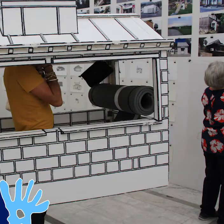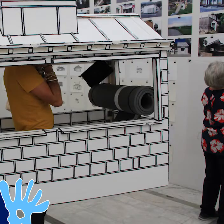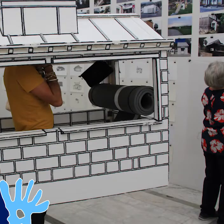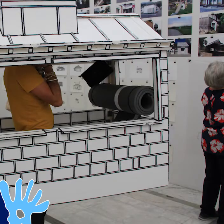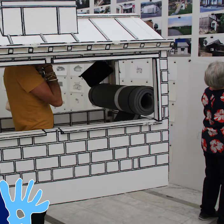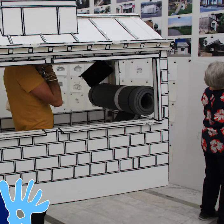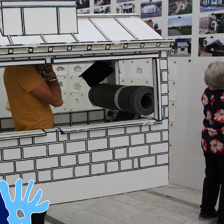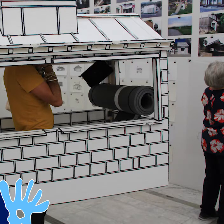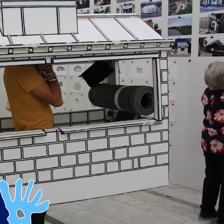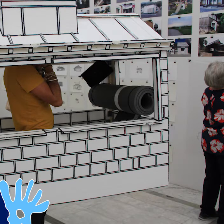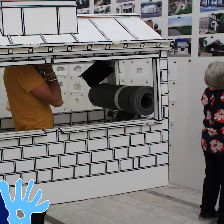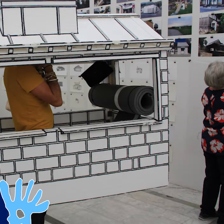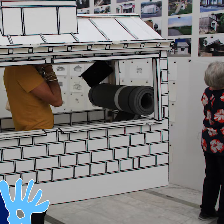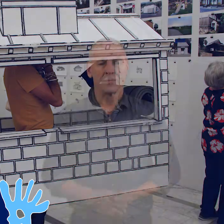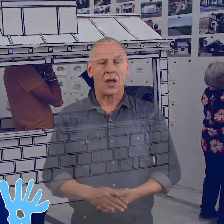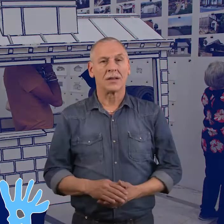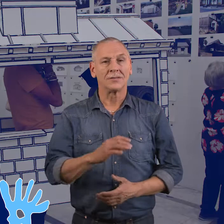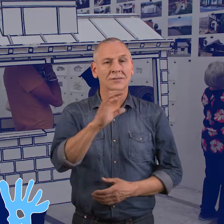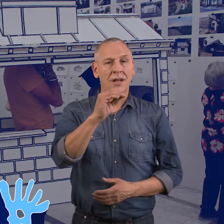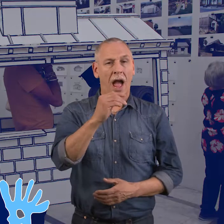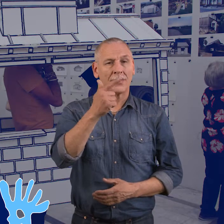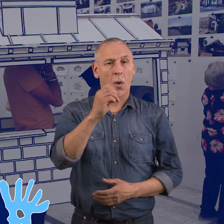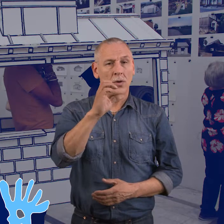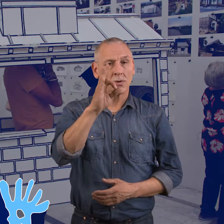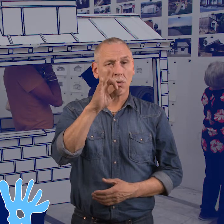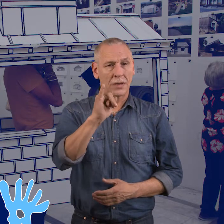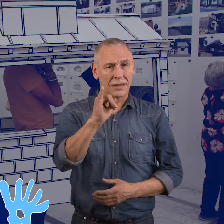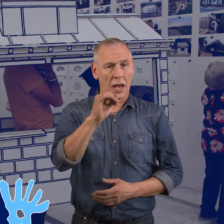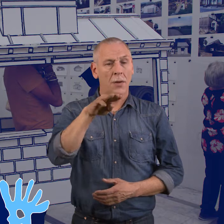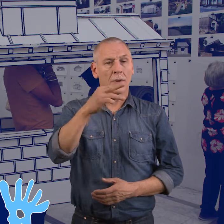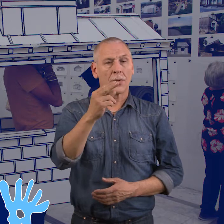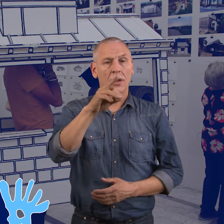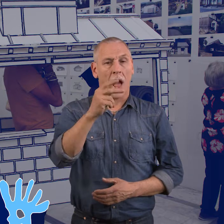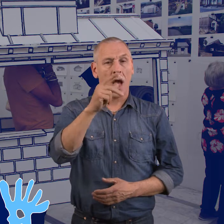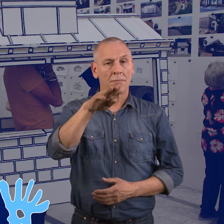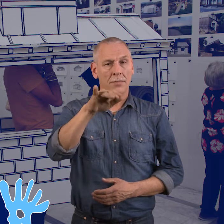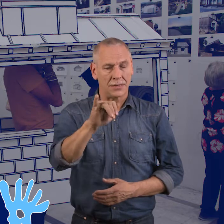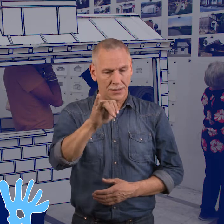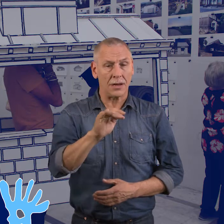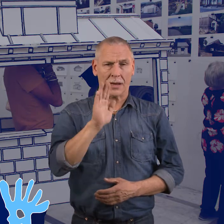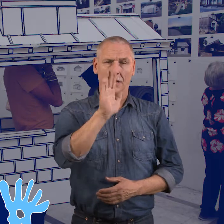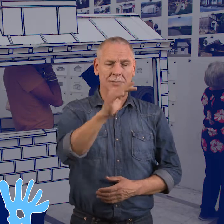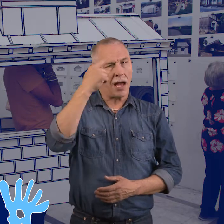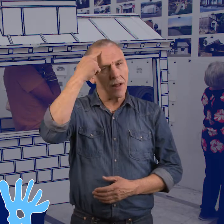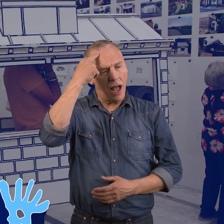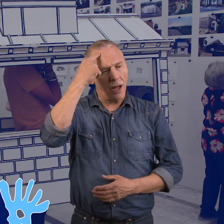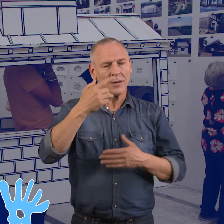Ett fragilt frigolithus som man bär med sig på ryggen. Satoshi Murakami är Open Arts